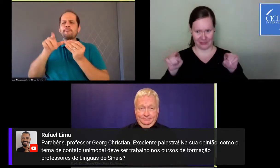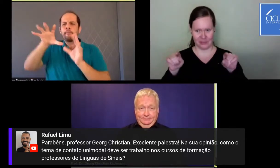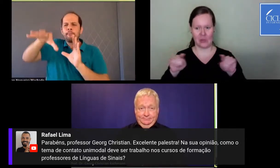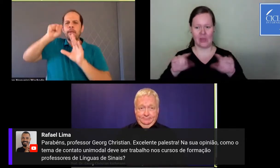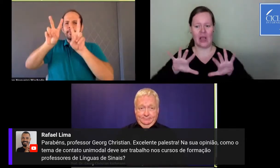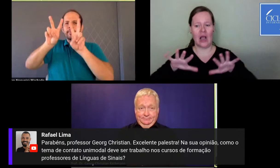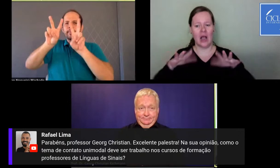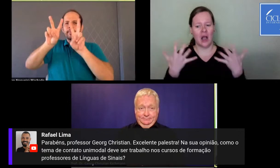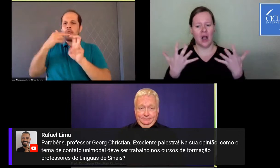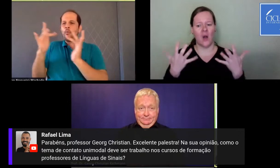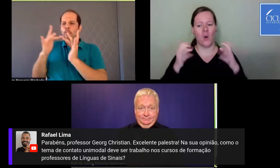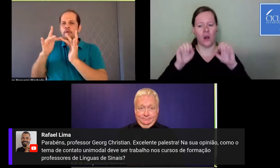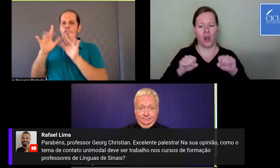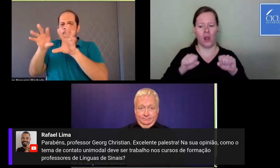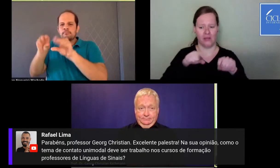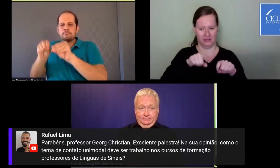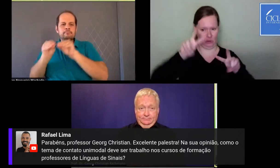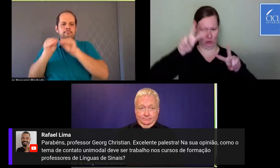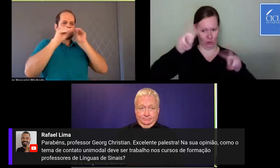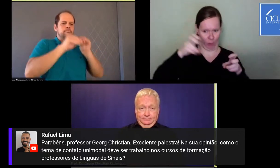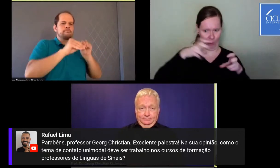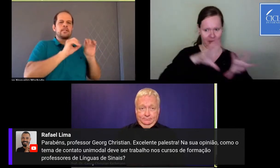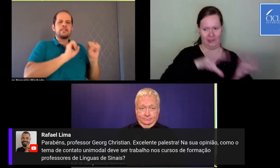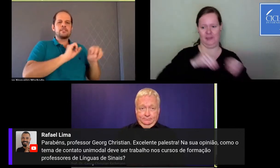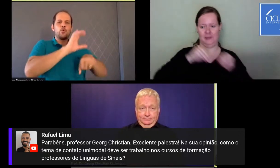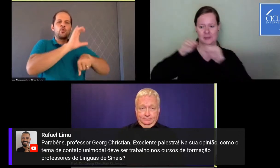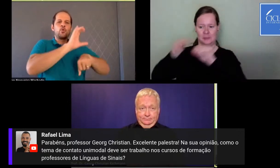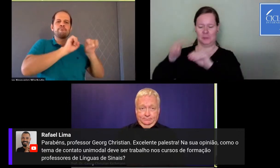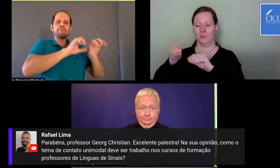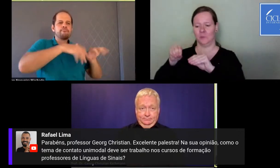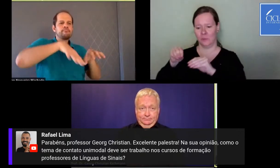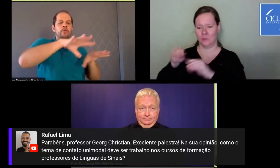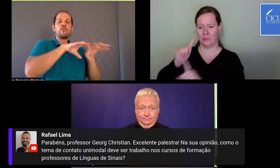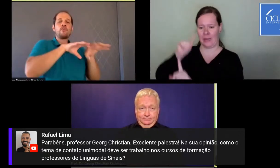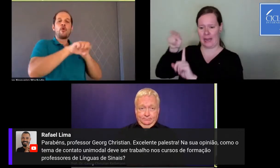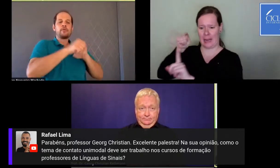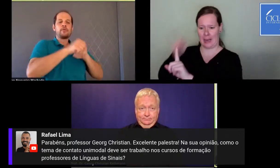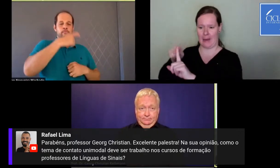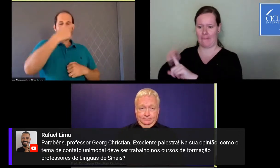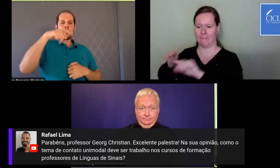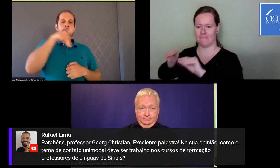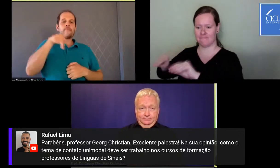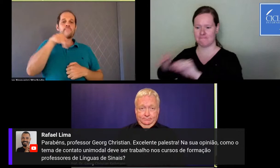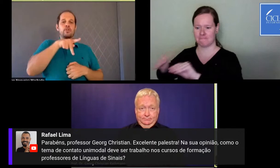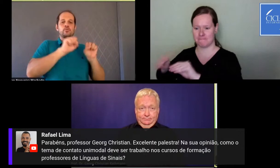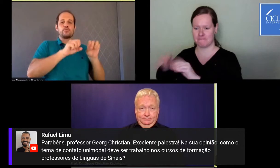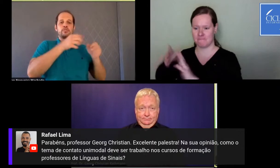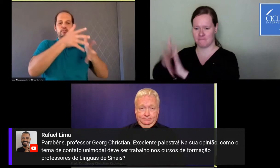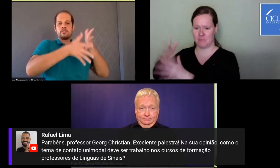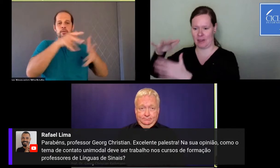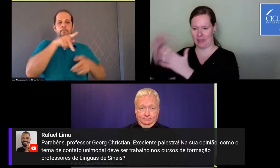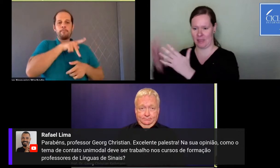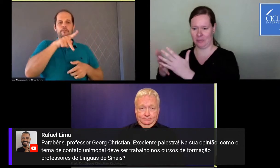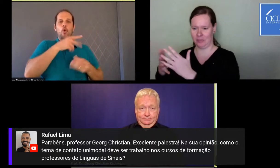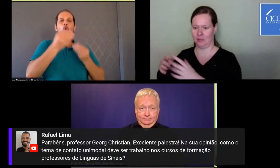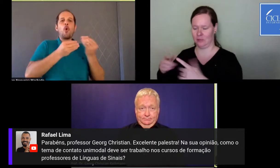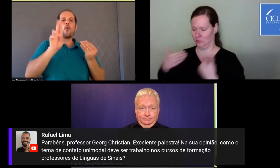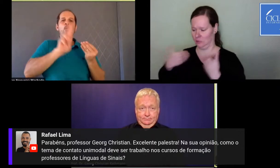unimodais, como que essa temática pode ser inserida no contexto de formação de professores de línguas de